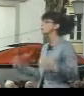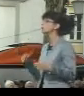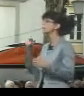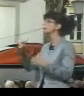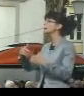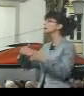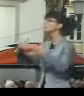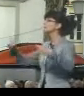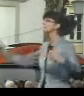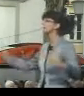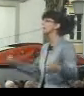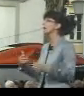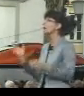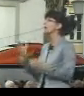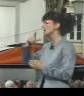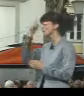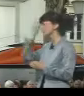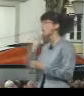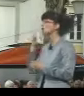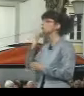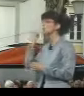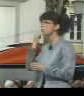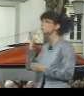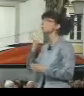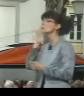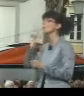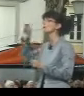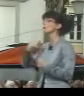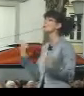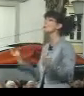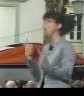mednarodnih vod, da bomo lovili.